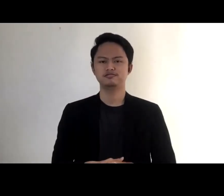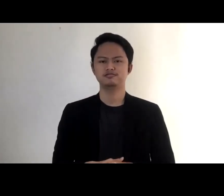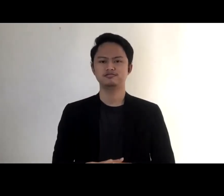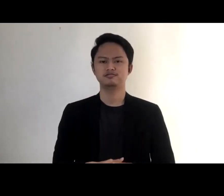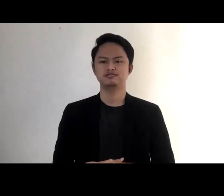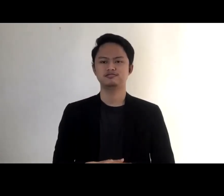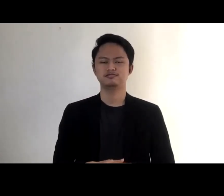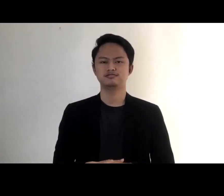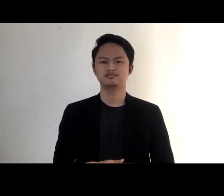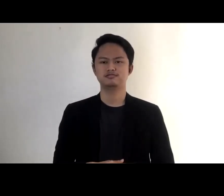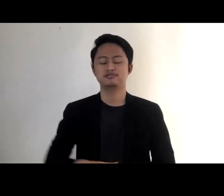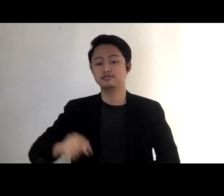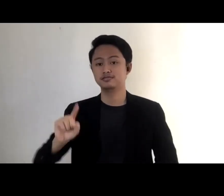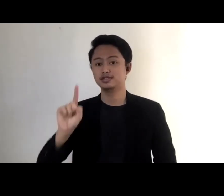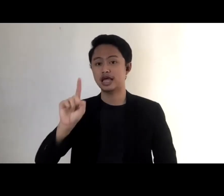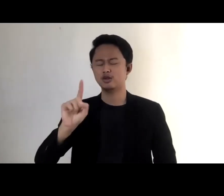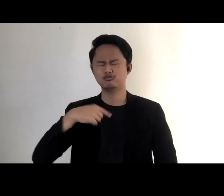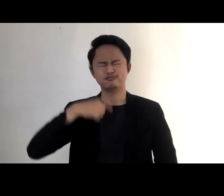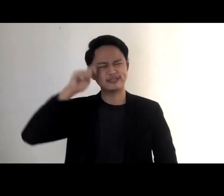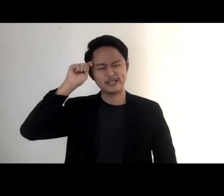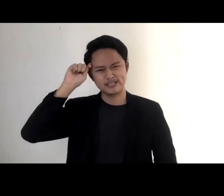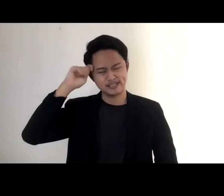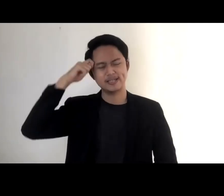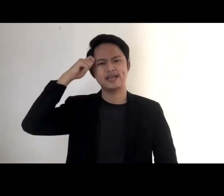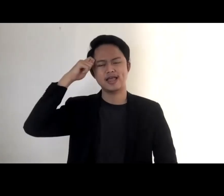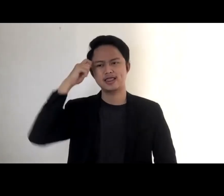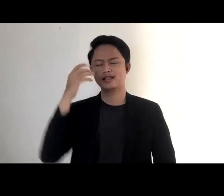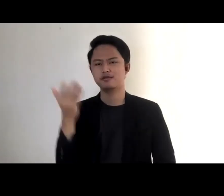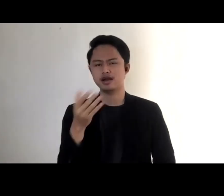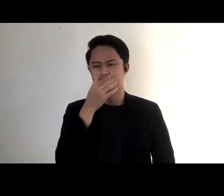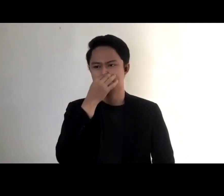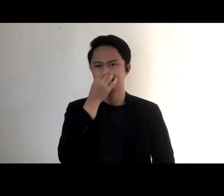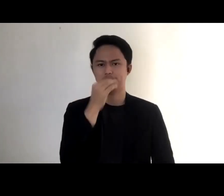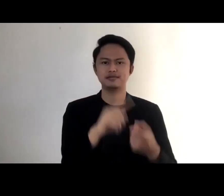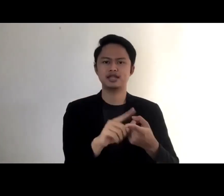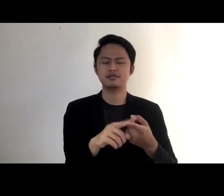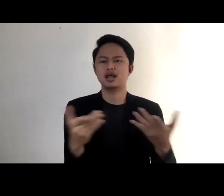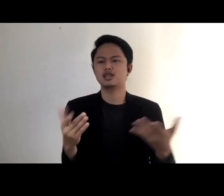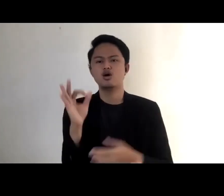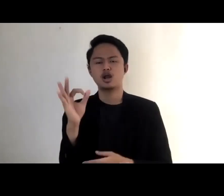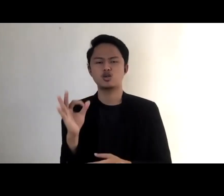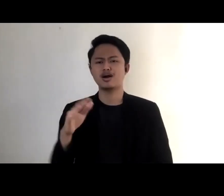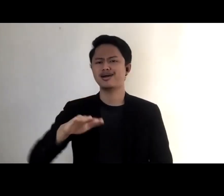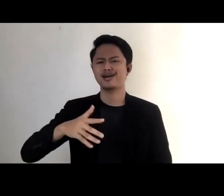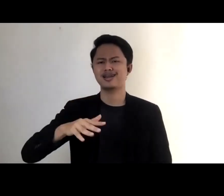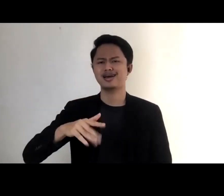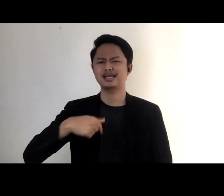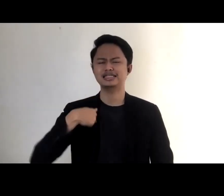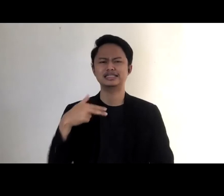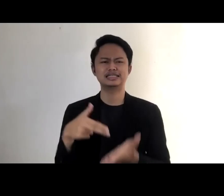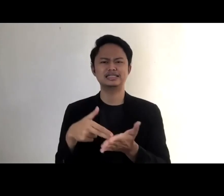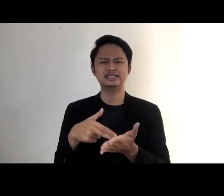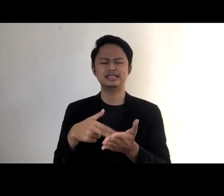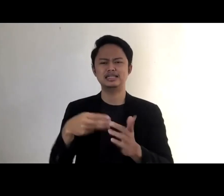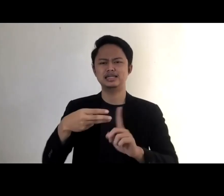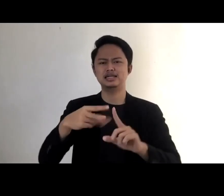hal yang selalu saya ingatkan kepada kawan-kawan, kepada orang tua, ini kadang-kadang mohon izin Mas Bayu